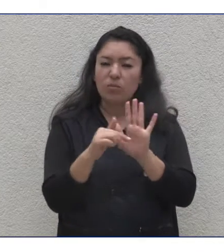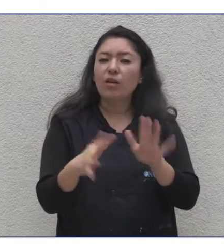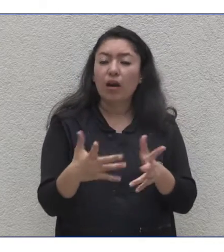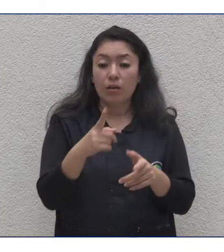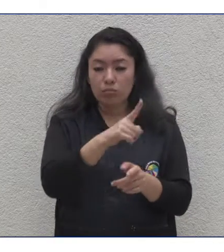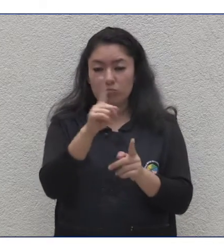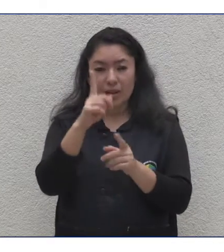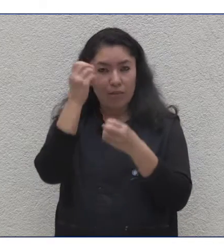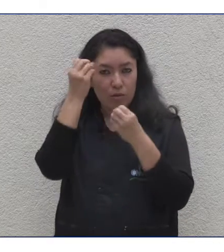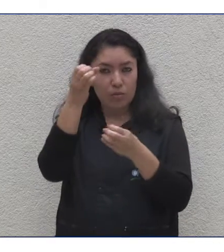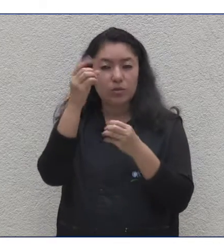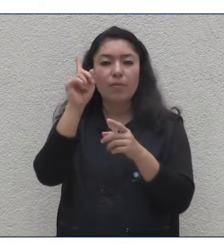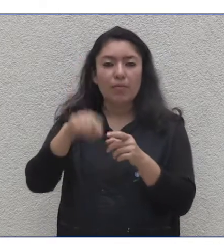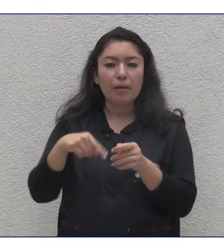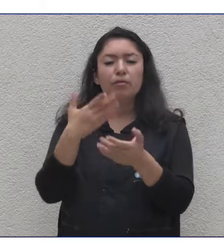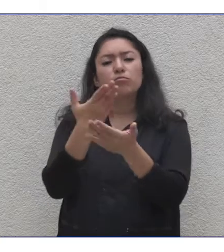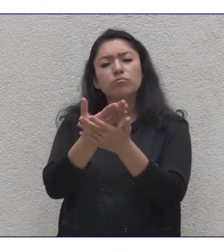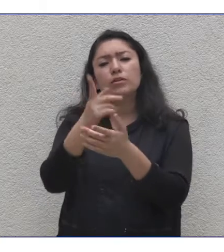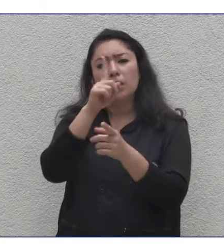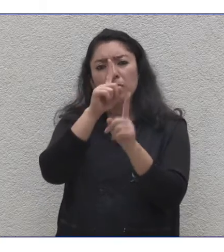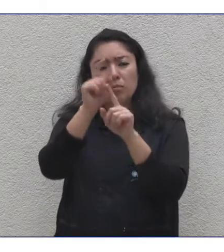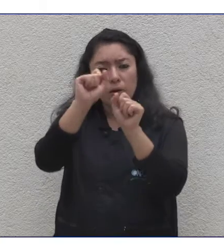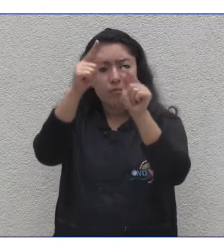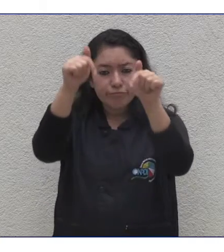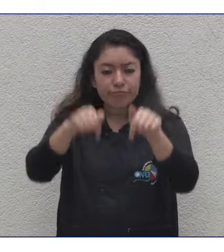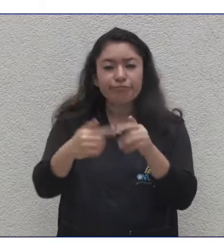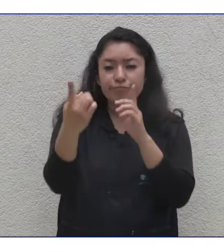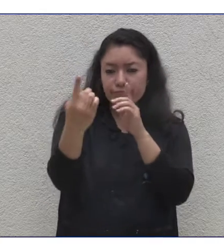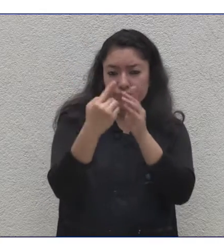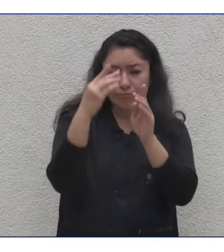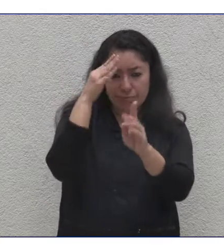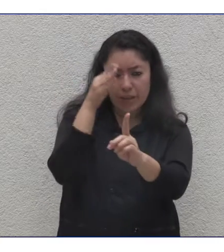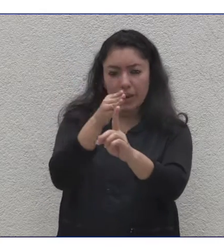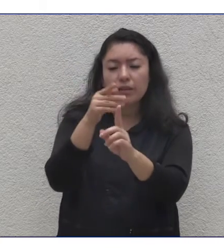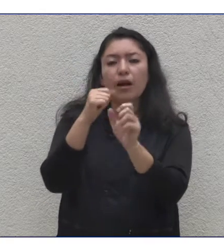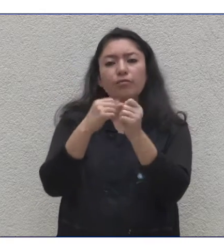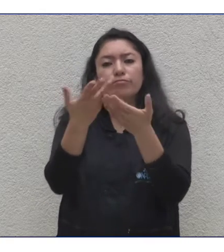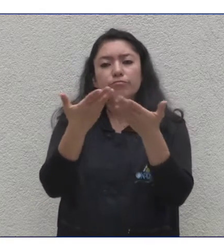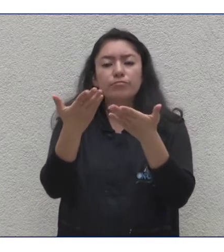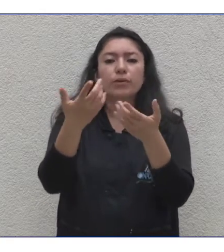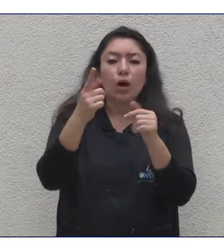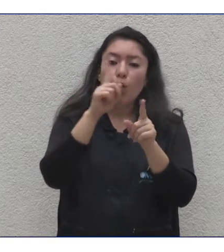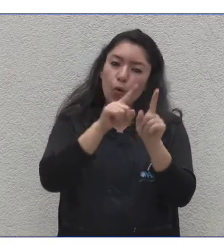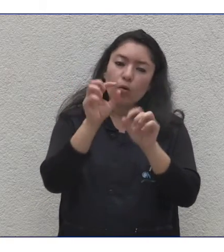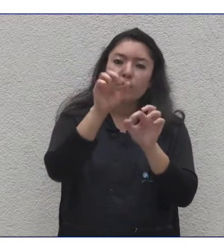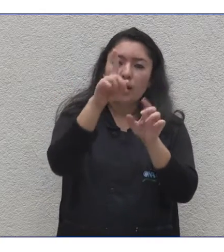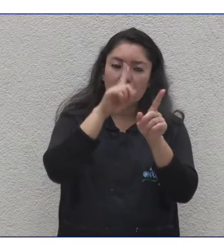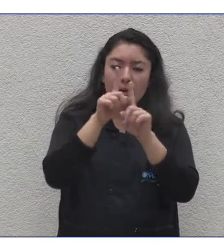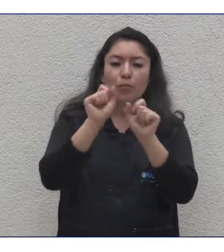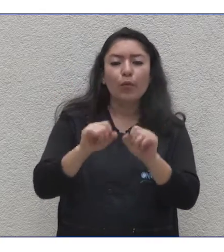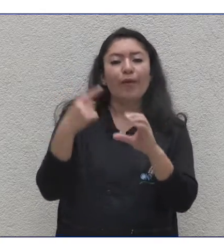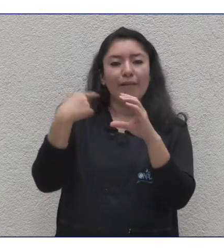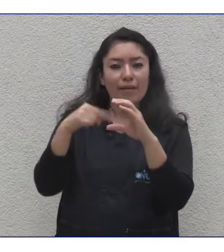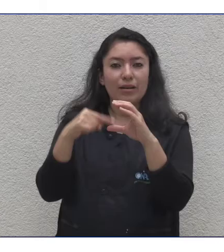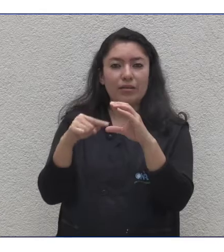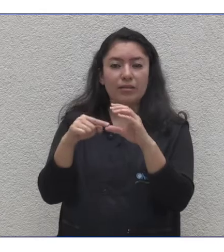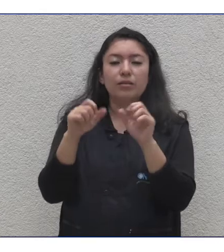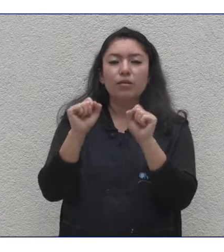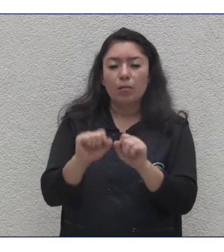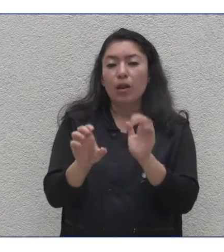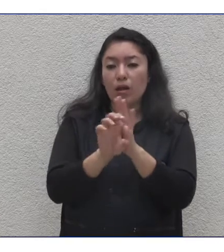siguiente información que podrá ser consultada de manera directa o a través de los portales electrónicos de cada sujeto obligado.